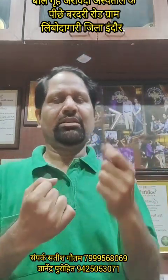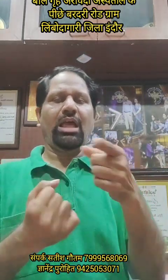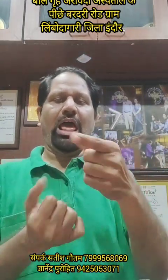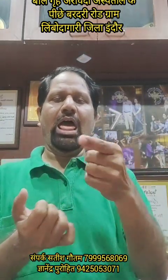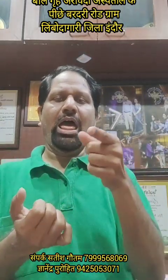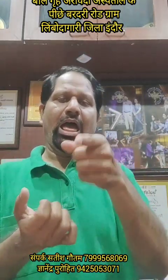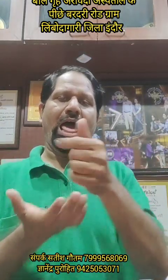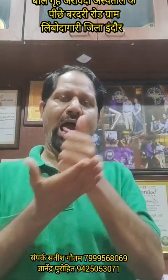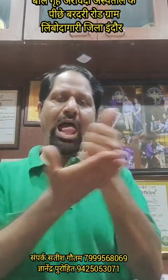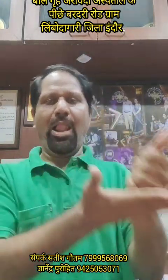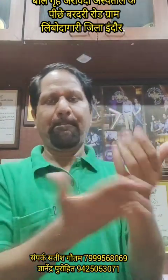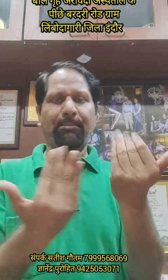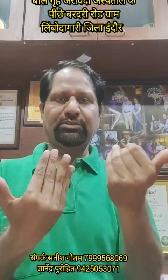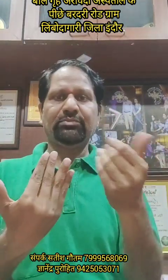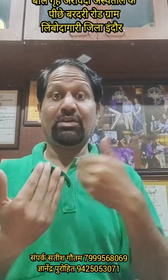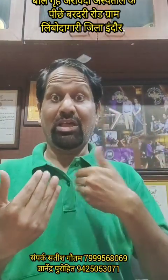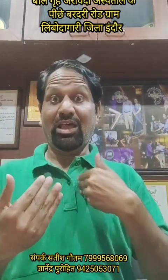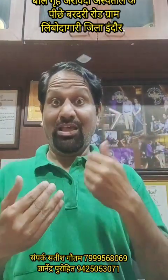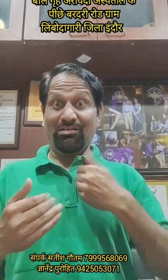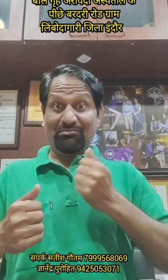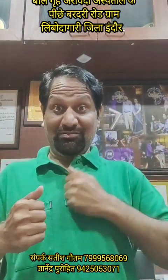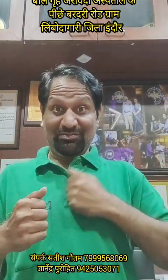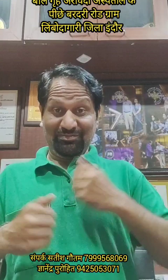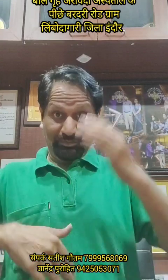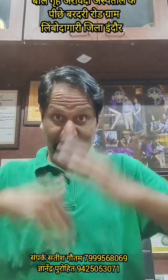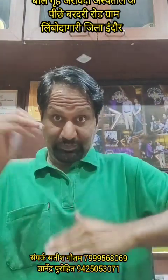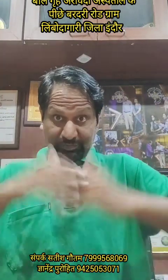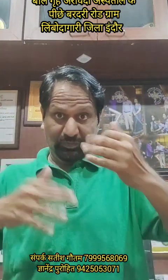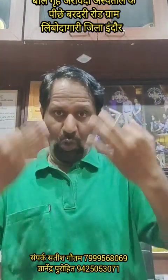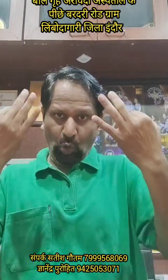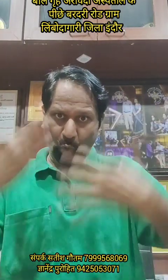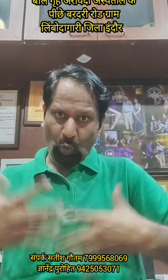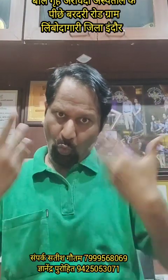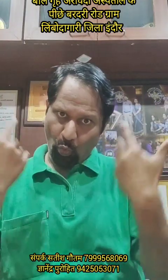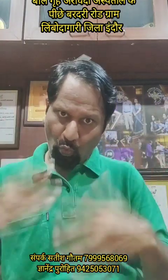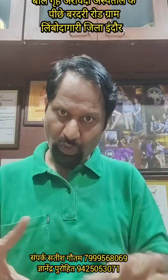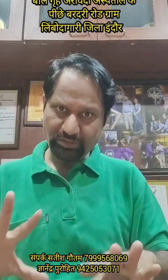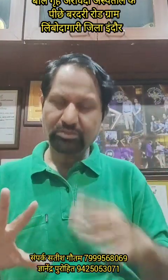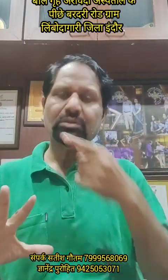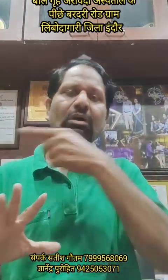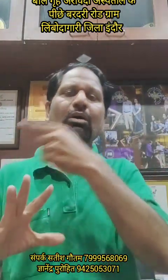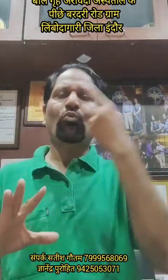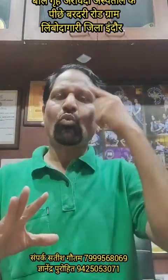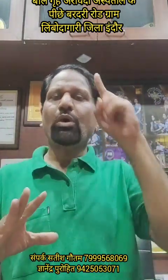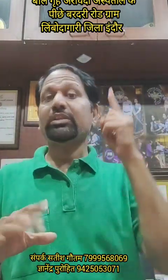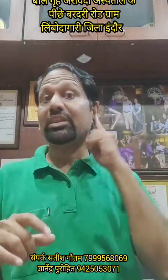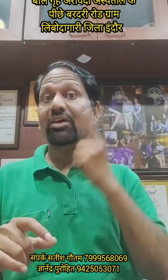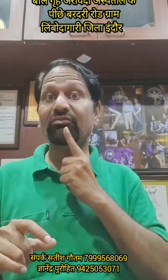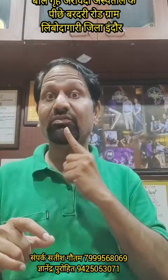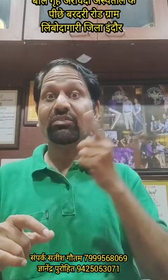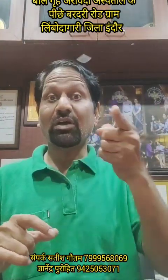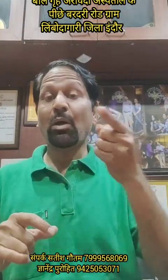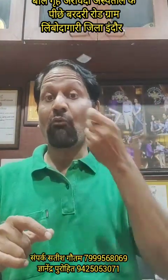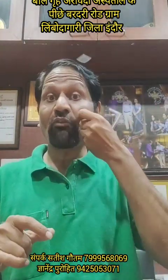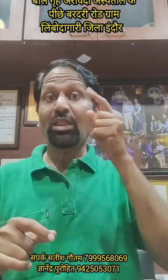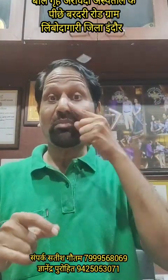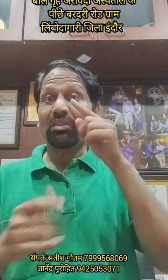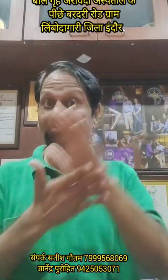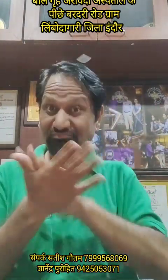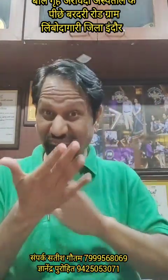उस बच्चे को मदद कर सकते हैं। जो हमारा आनंद मूक बधिर बच्चों का बालगृह है इंदौर में, उसमें भर्ती